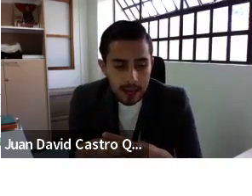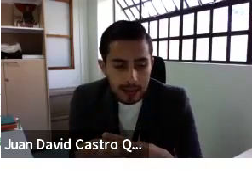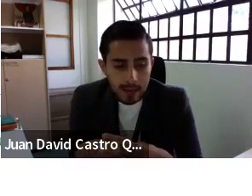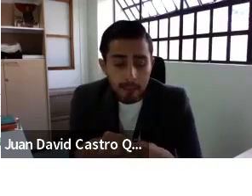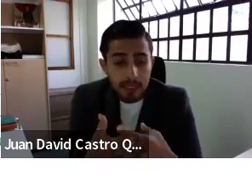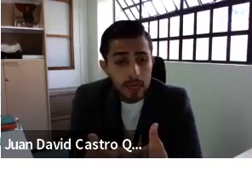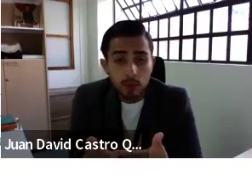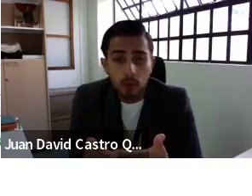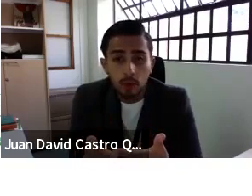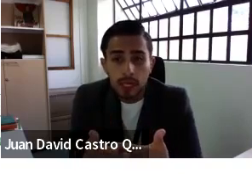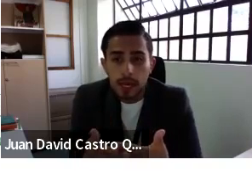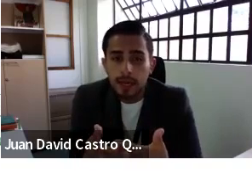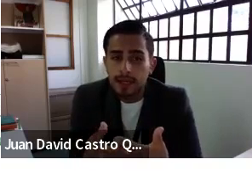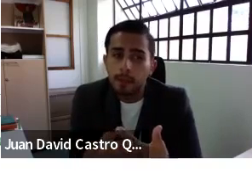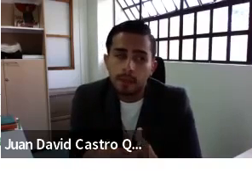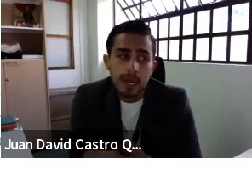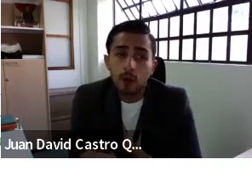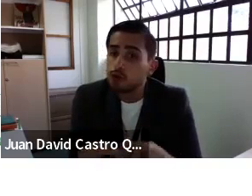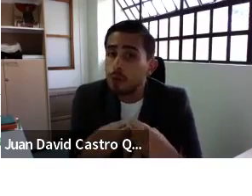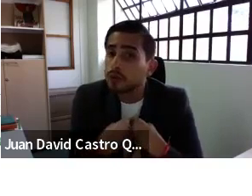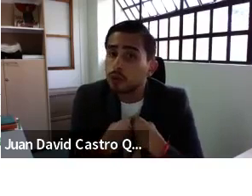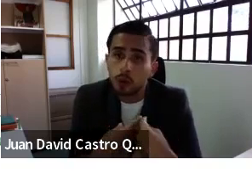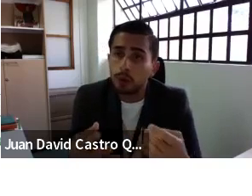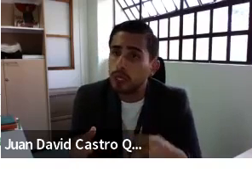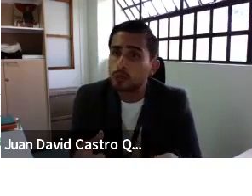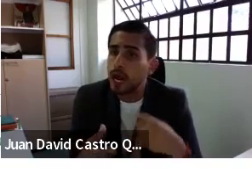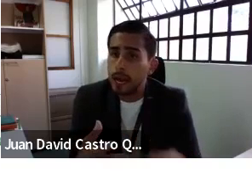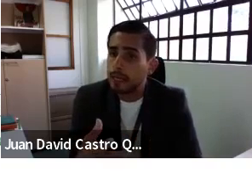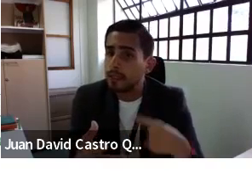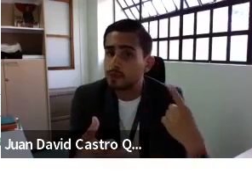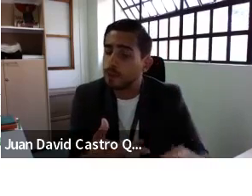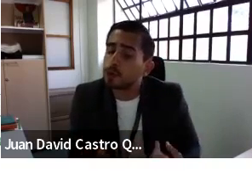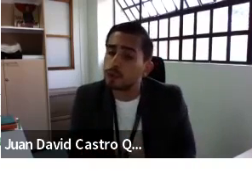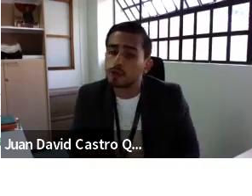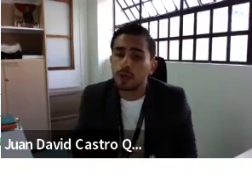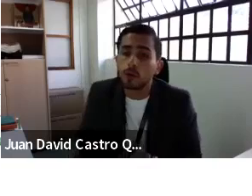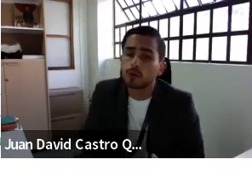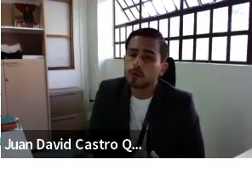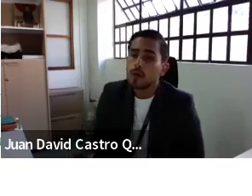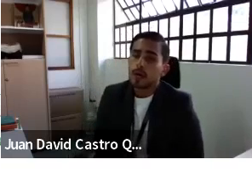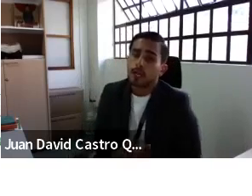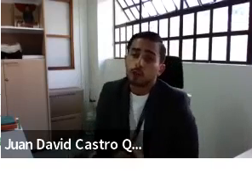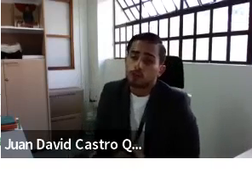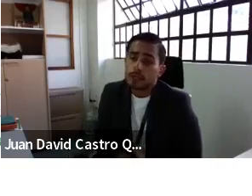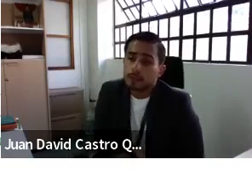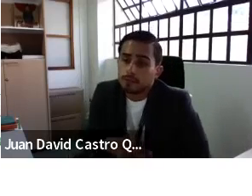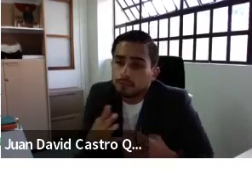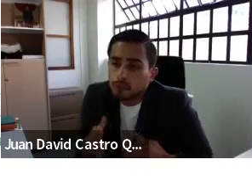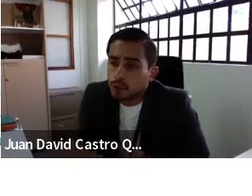esa premisa de autonomía, esa premisa de consumo autónomo de esos canales, de esos productos, de esos recursos, entonces yo